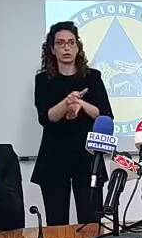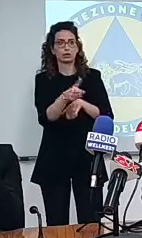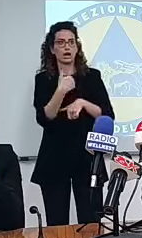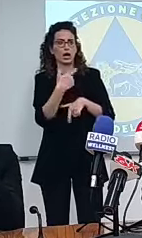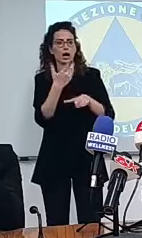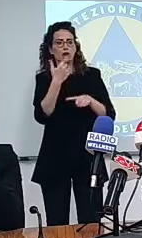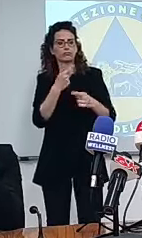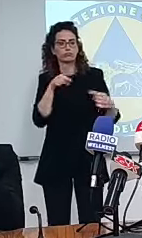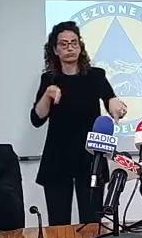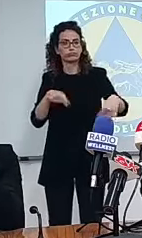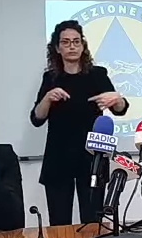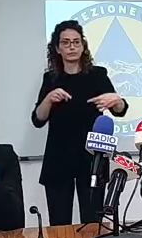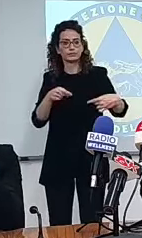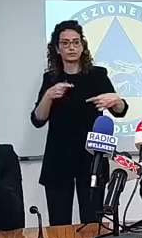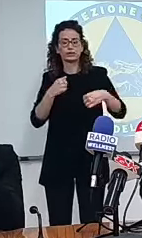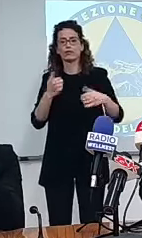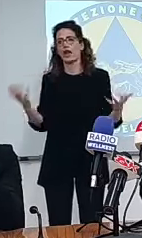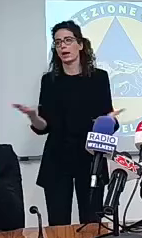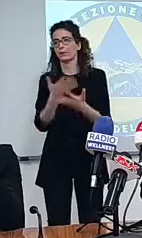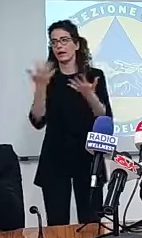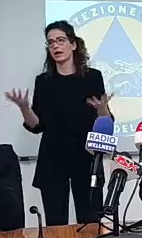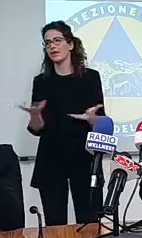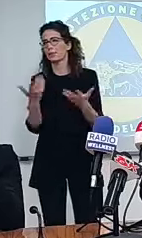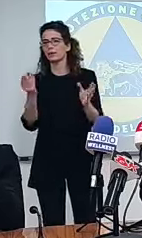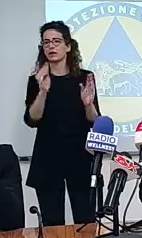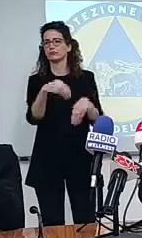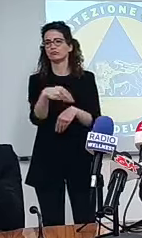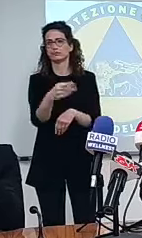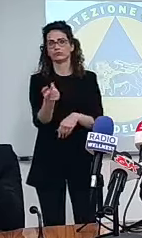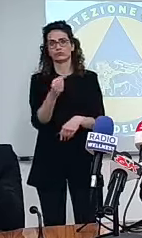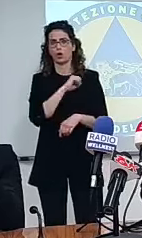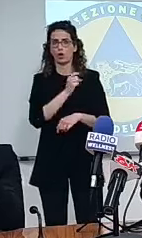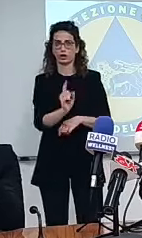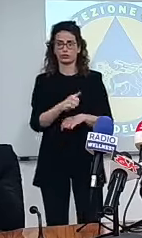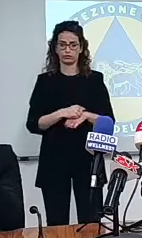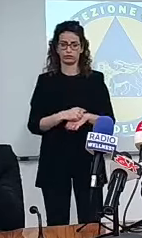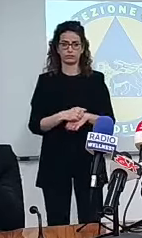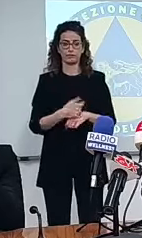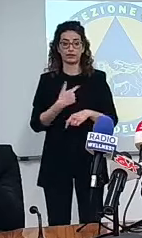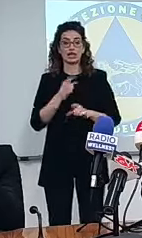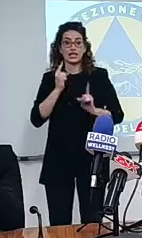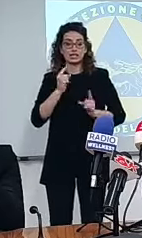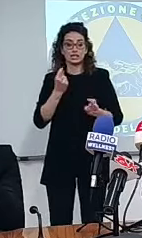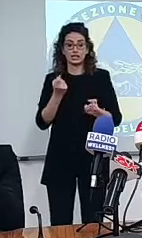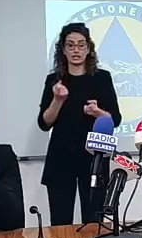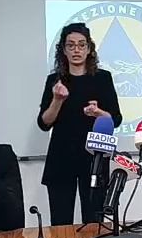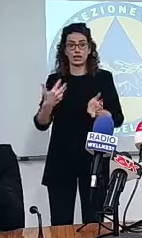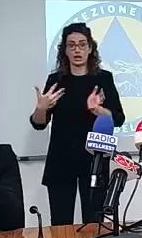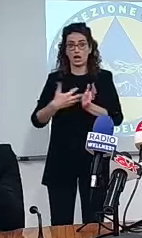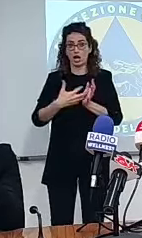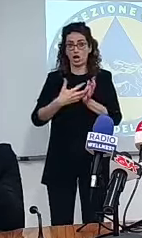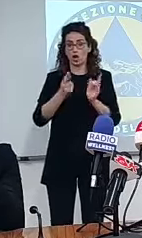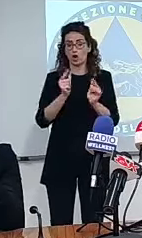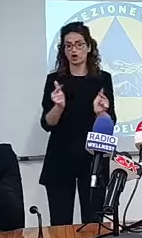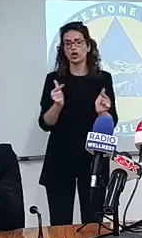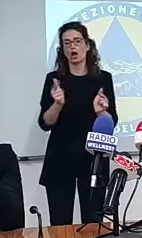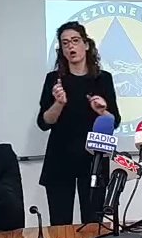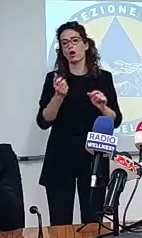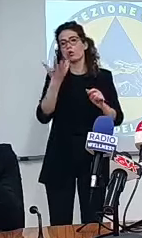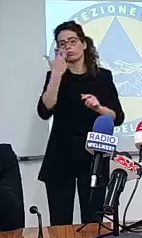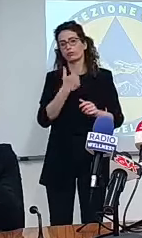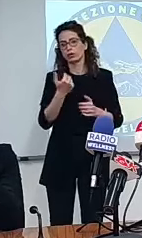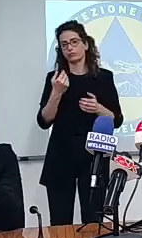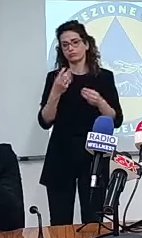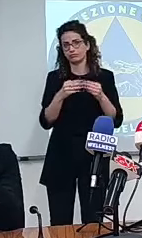roba. Però noi lo facciamo, se non ci creano inghippi noi lo vorremmo fare. Dopodiché, ovvio, ci vogliono i vaccini,